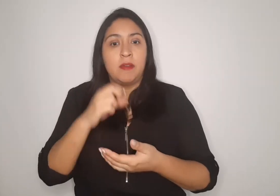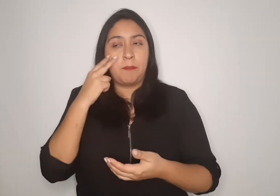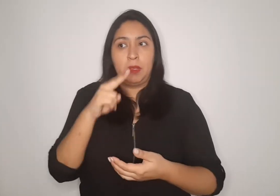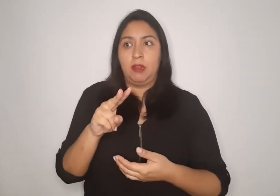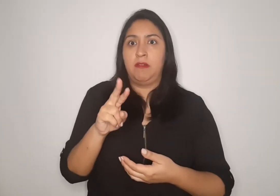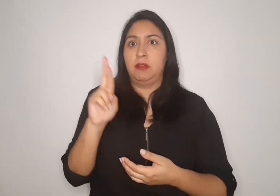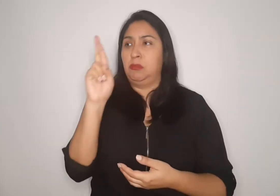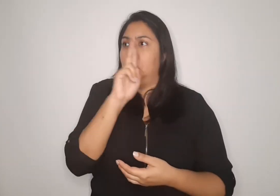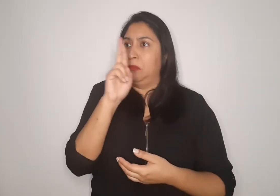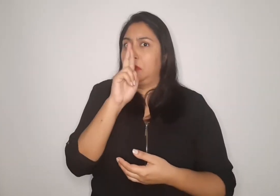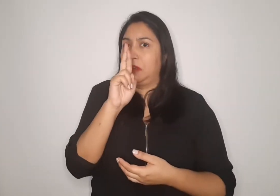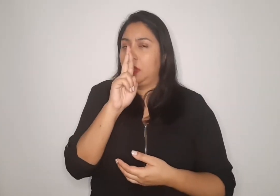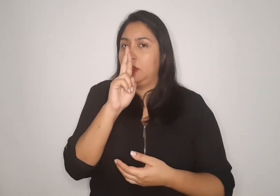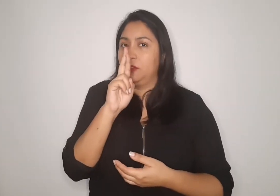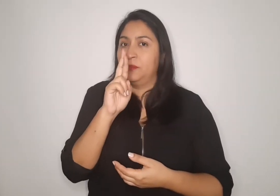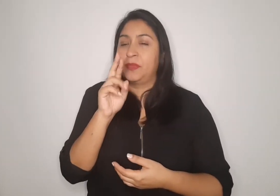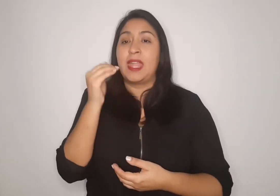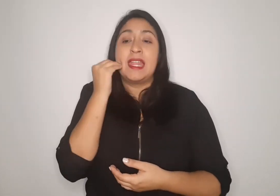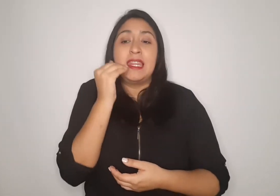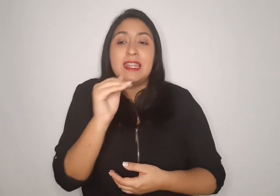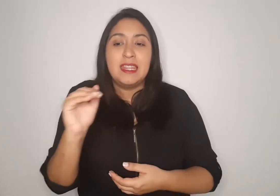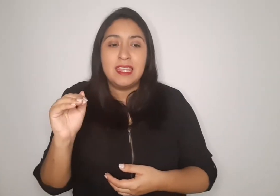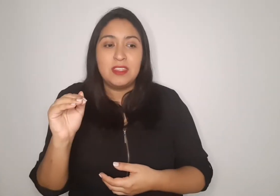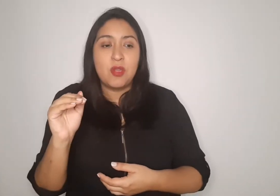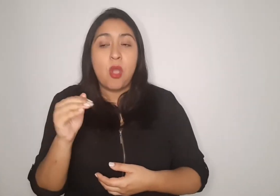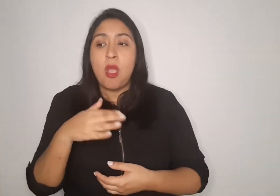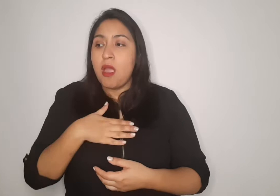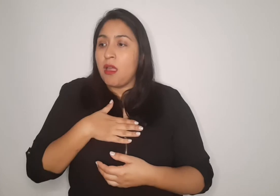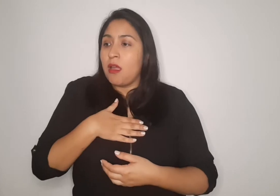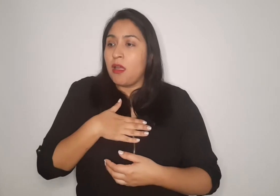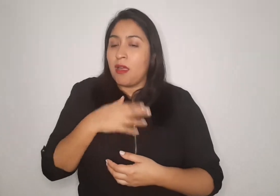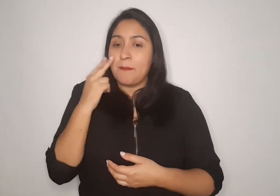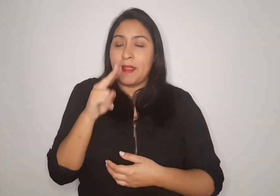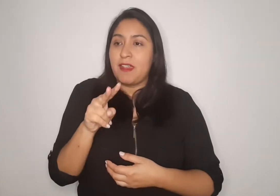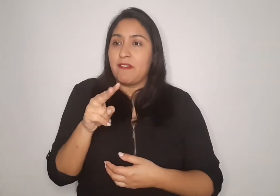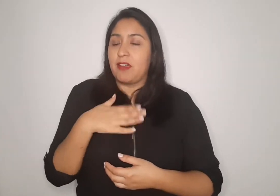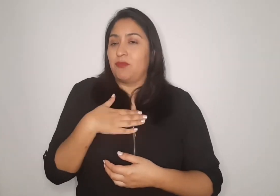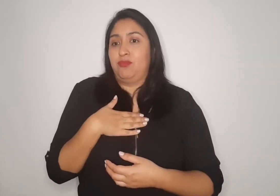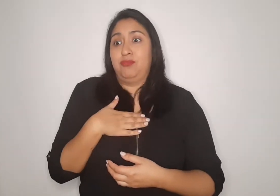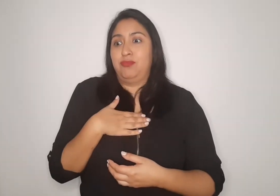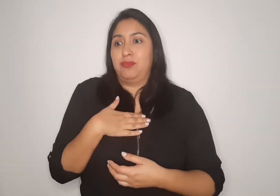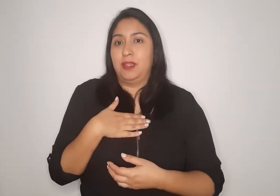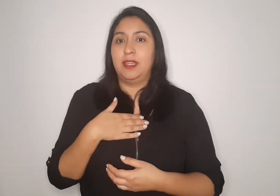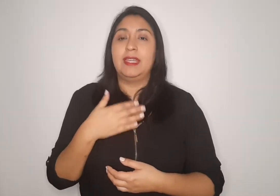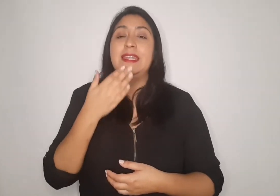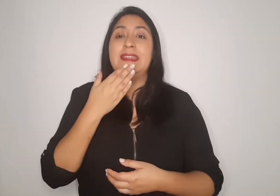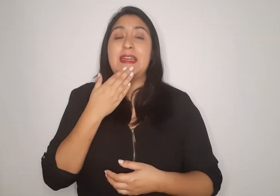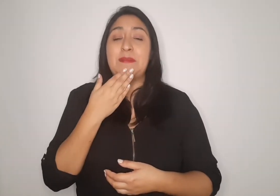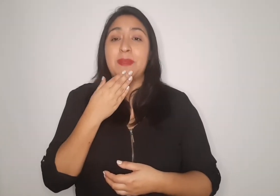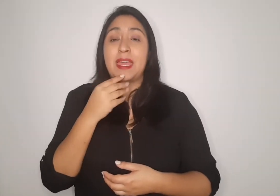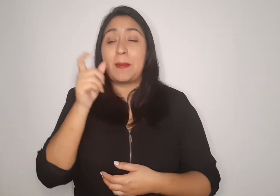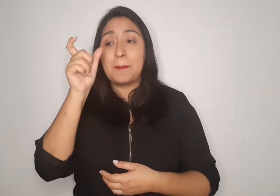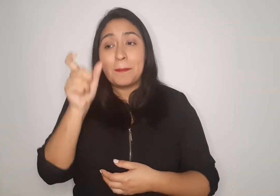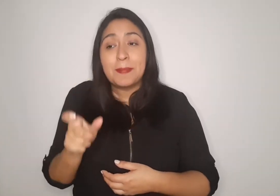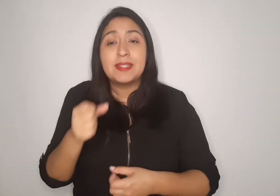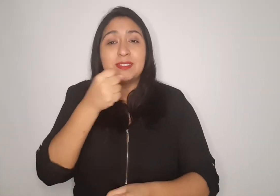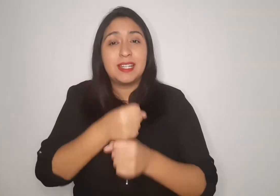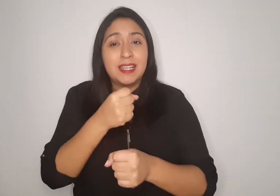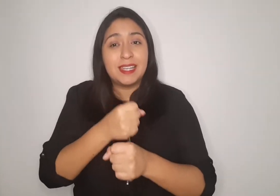eso hubiera sido un cuerpo. Y bueno, hasta entre los funcionarios del museo existían todo tipo